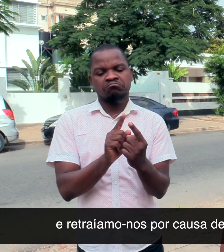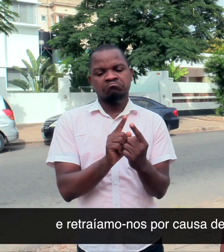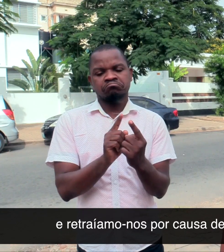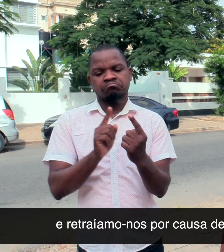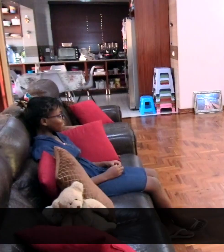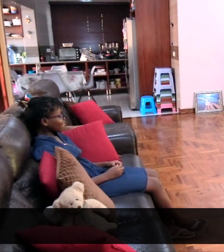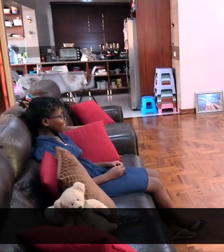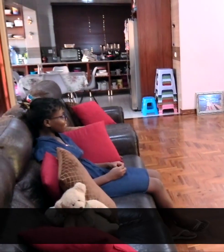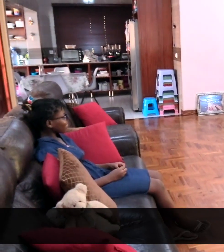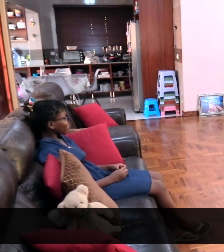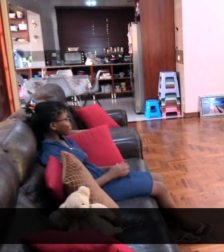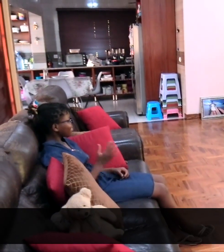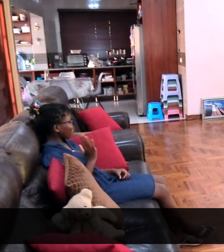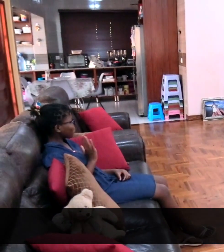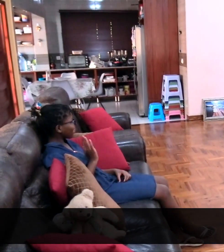tinha.